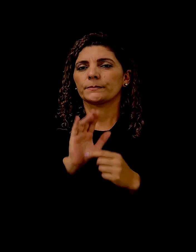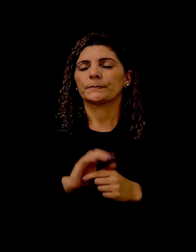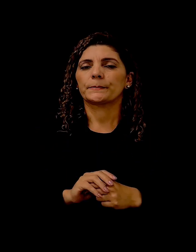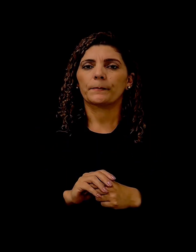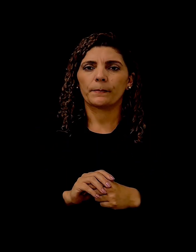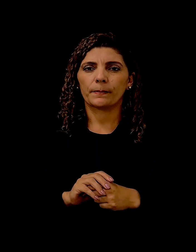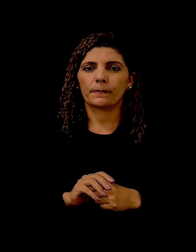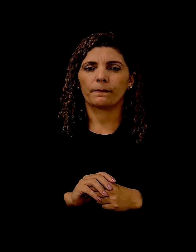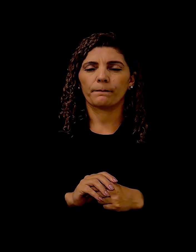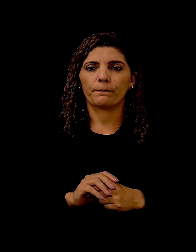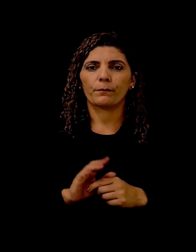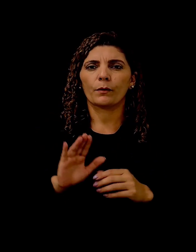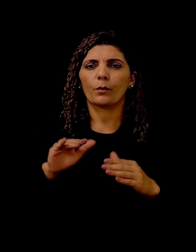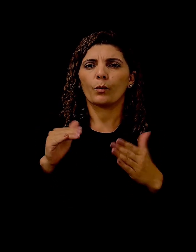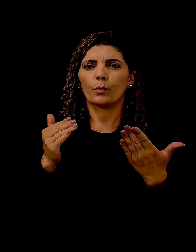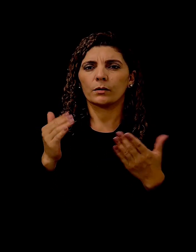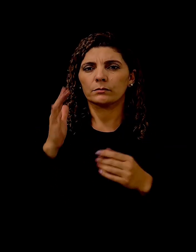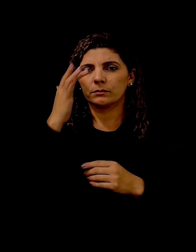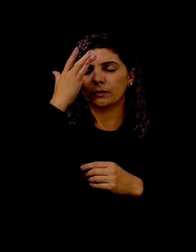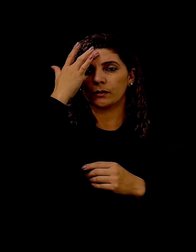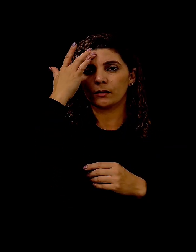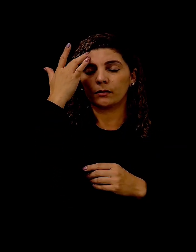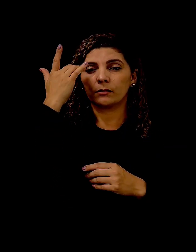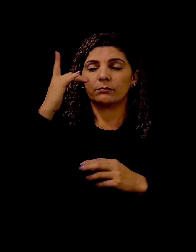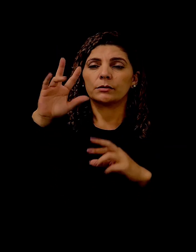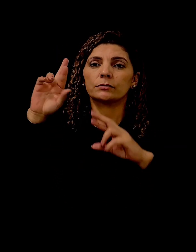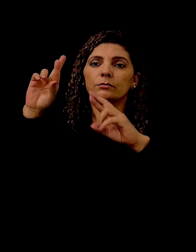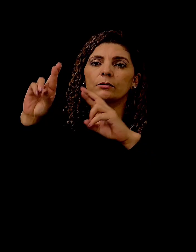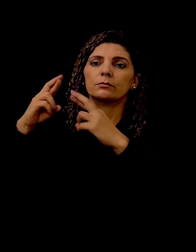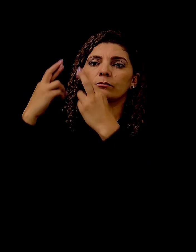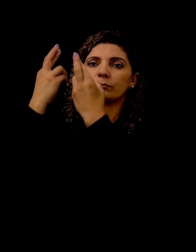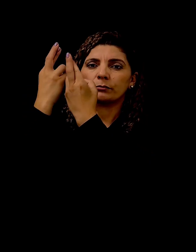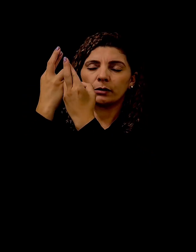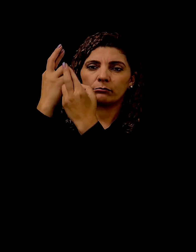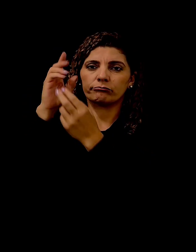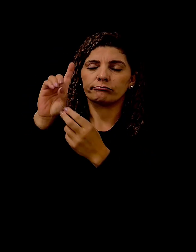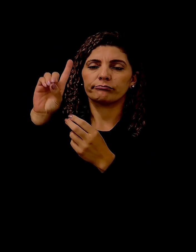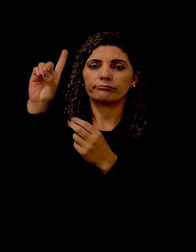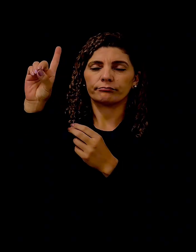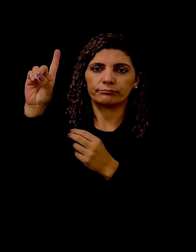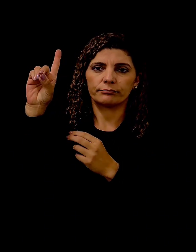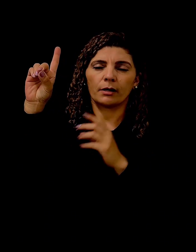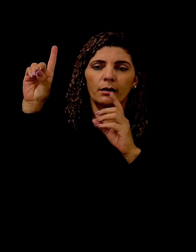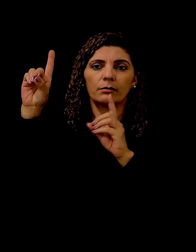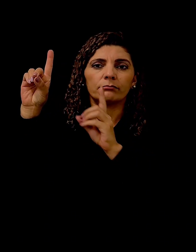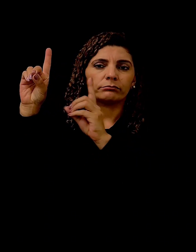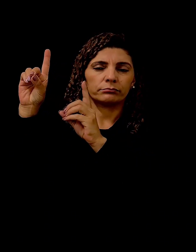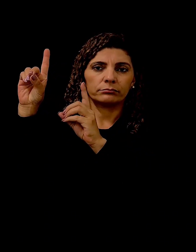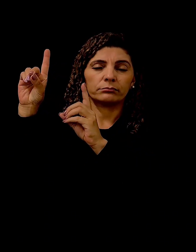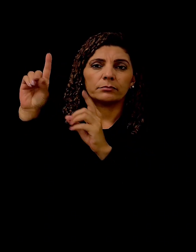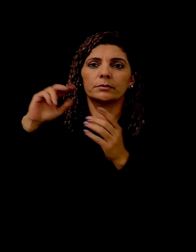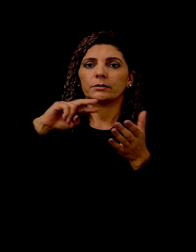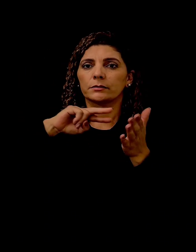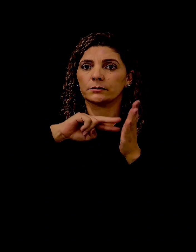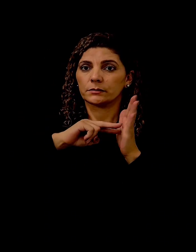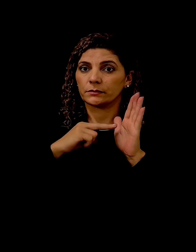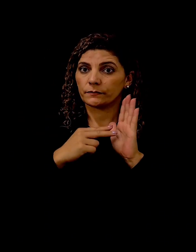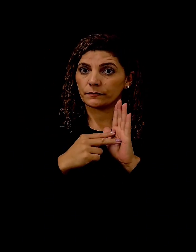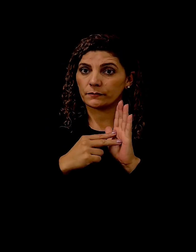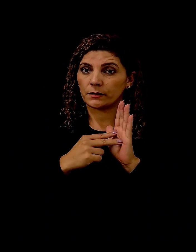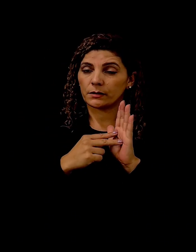pessoa entra no reino de Deus, quer dizer, ela